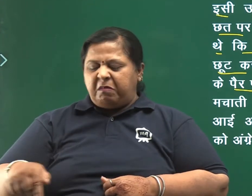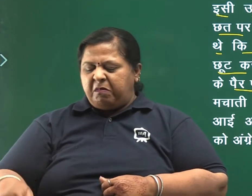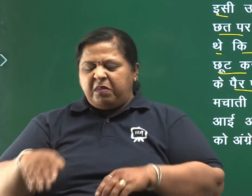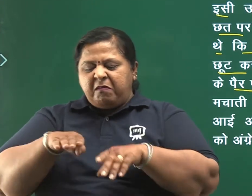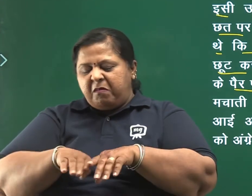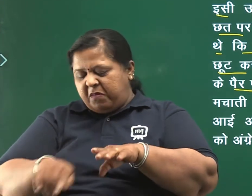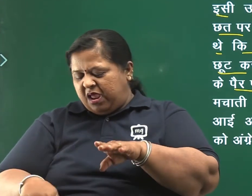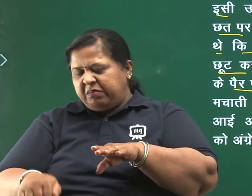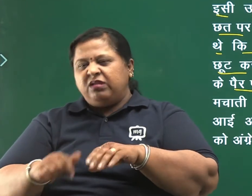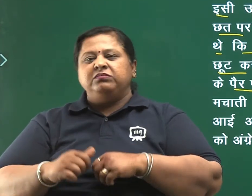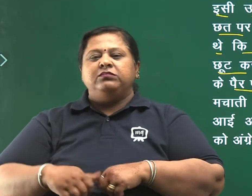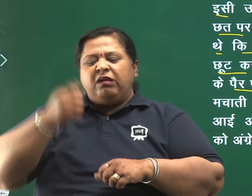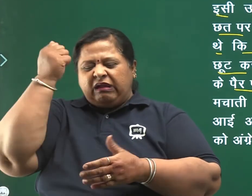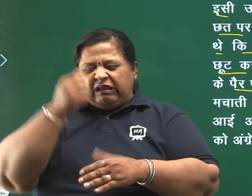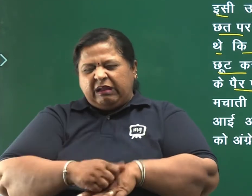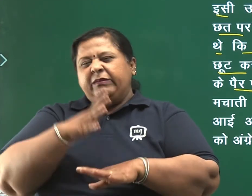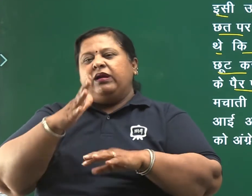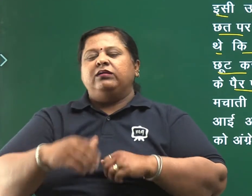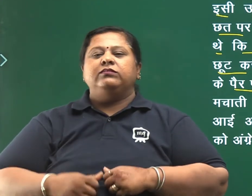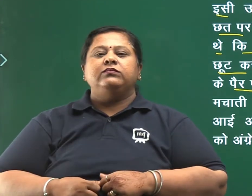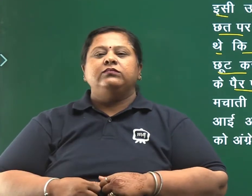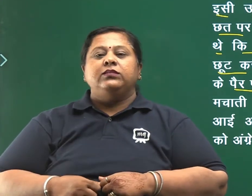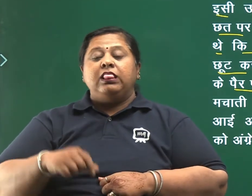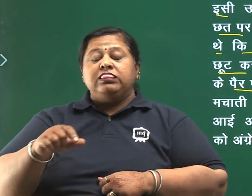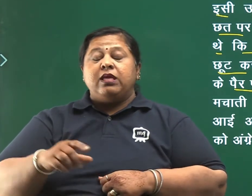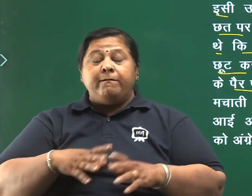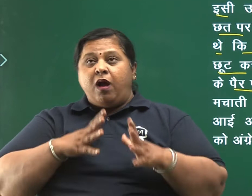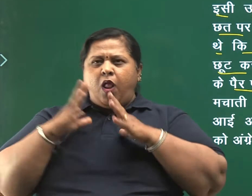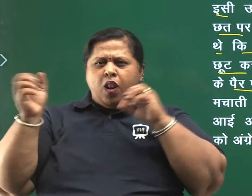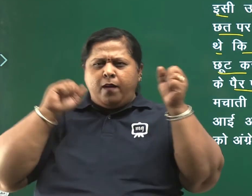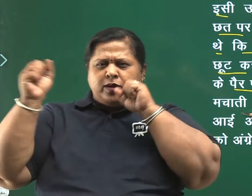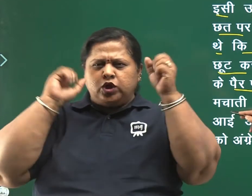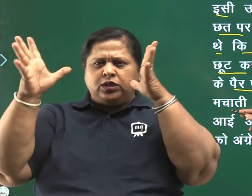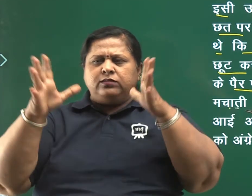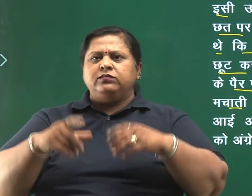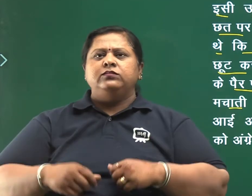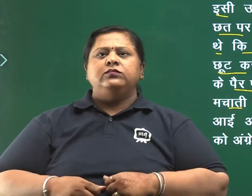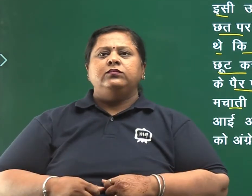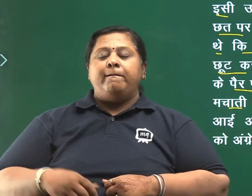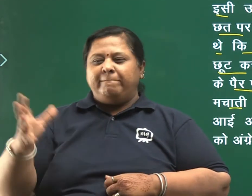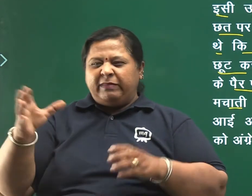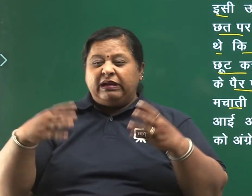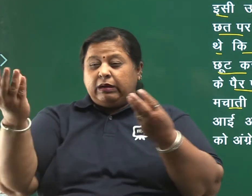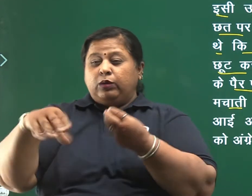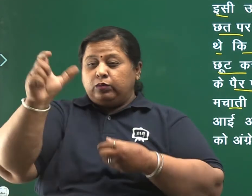पर गिर पड़ा। तब हल्ला मचाती भीड़